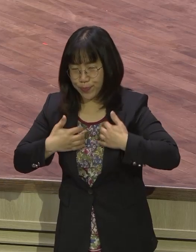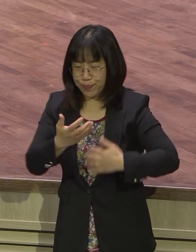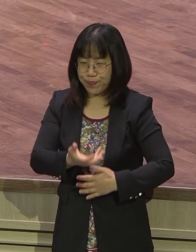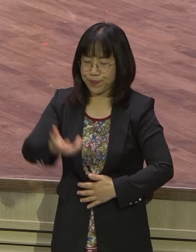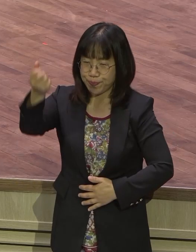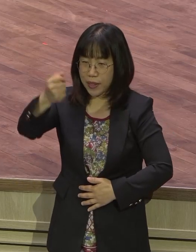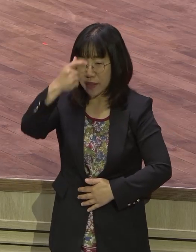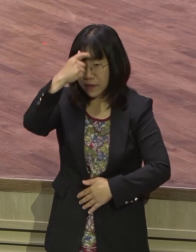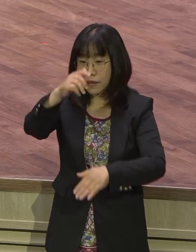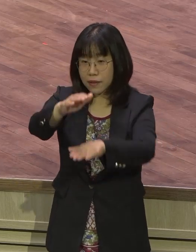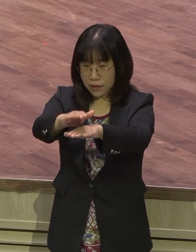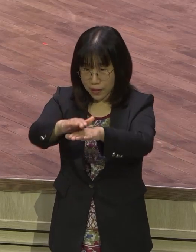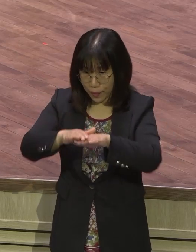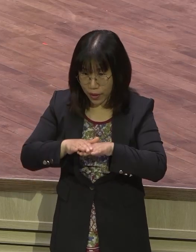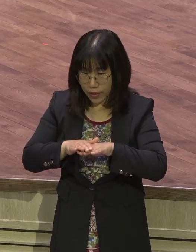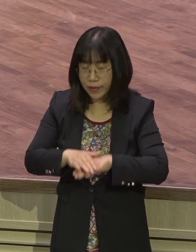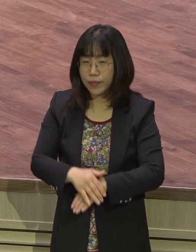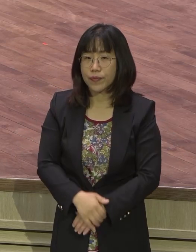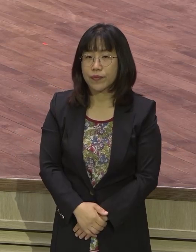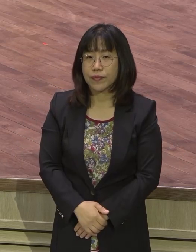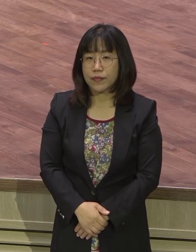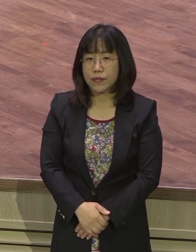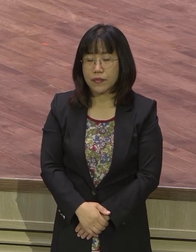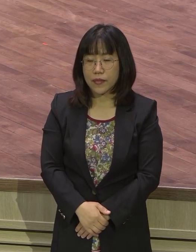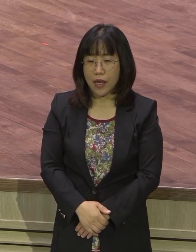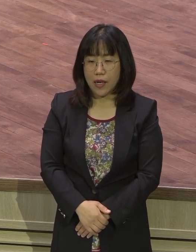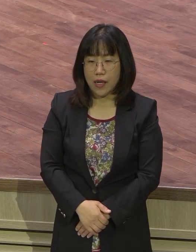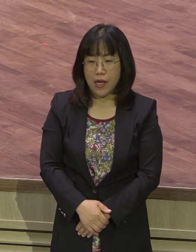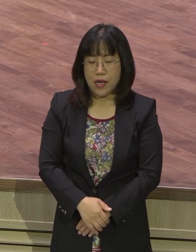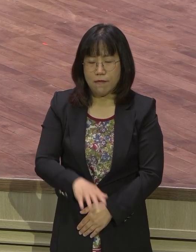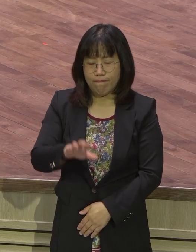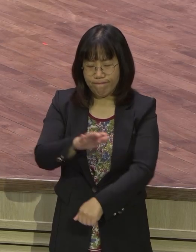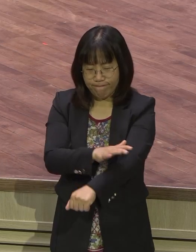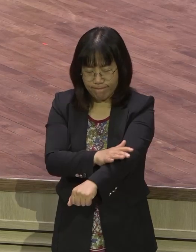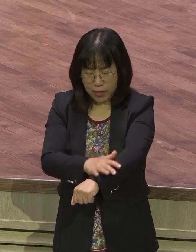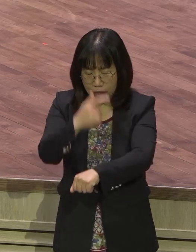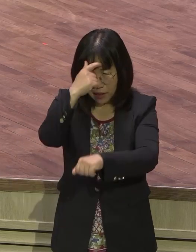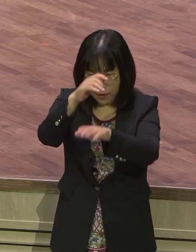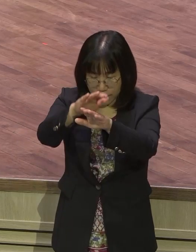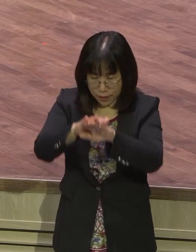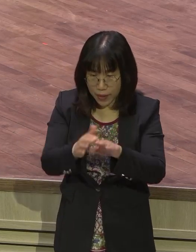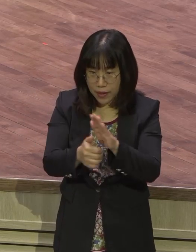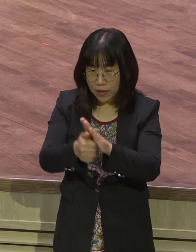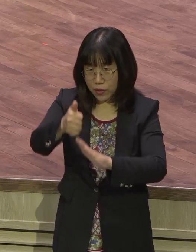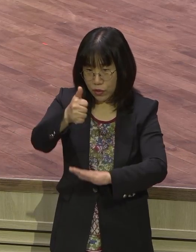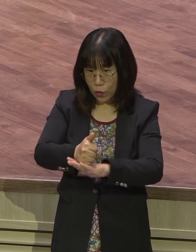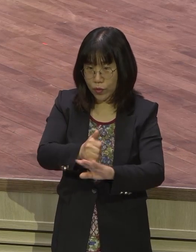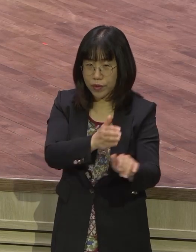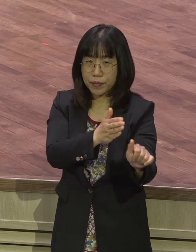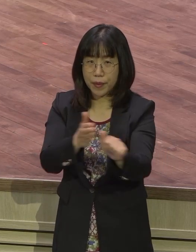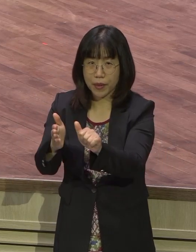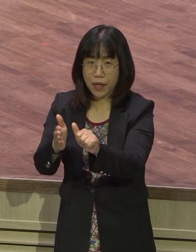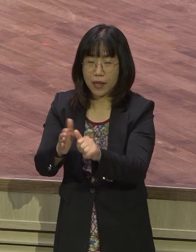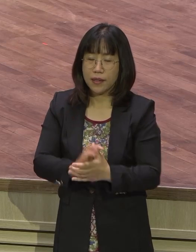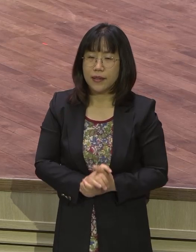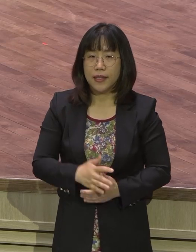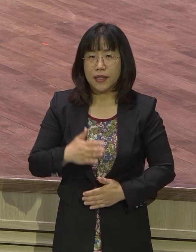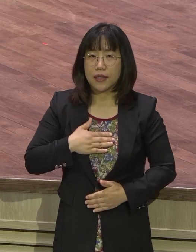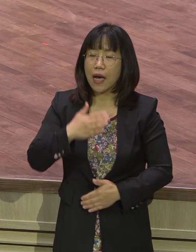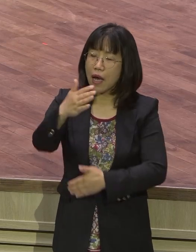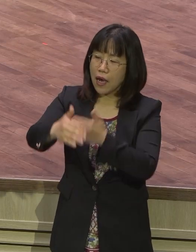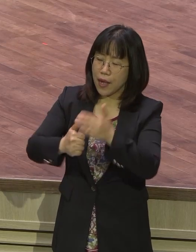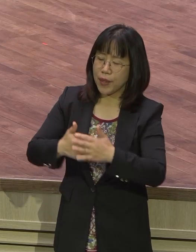이거를 여러분이 잘 드릴 수 있길 바랍니다. 나는 하나님 앞에 하나님이